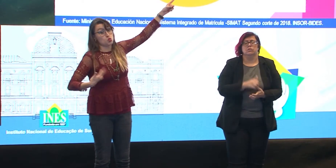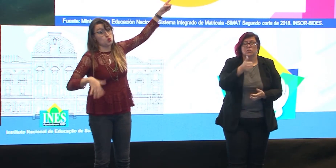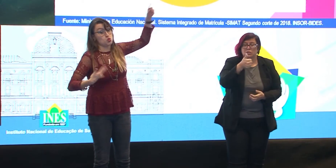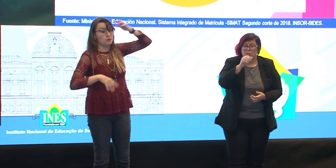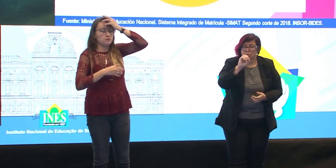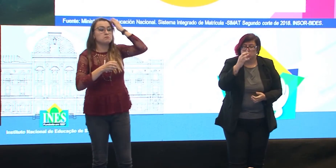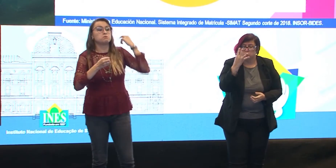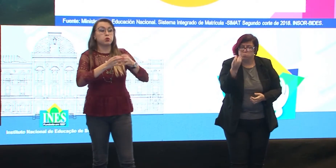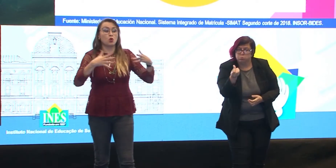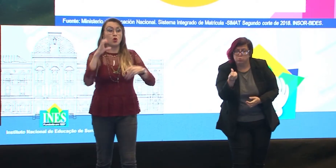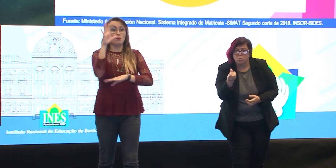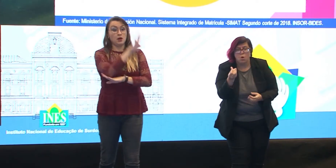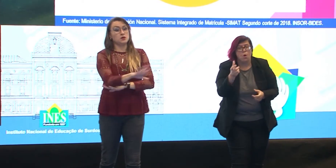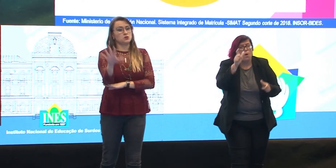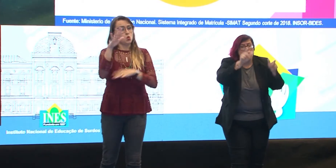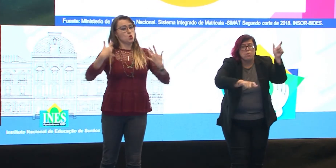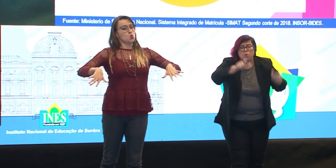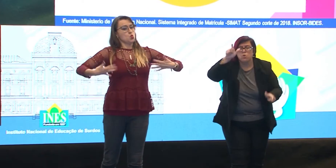bilíngue.